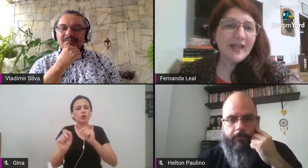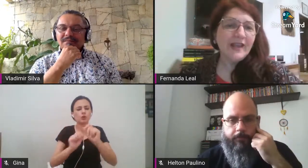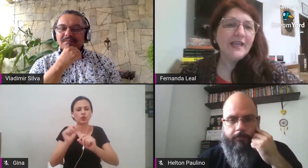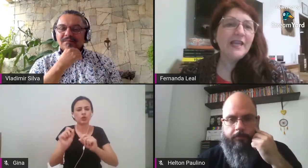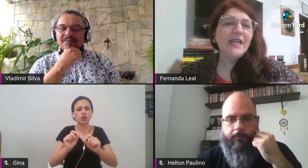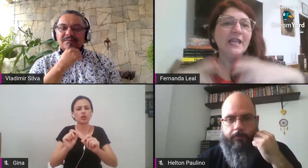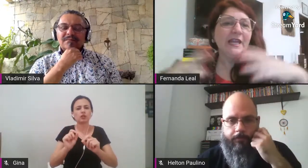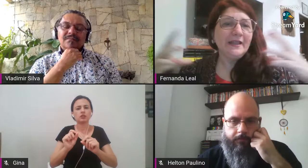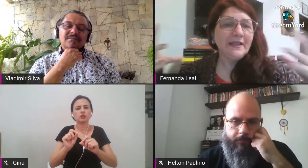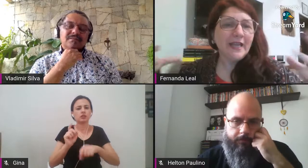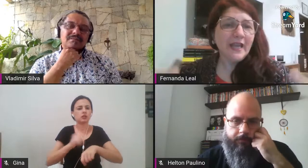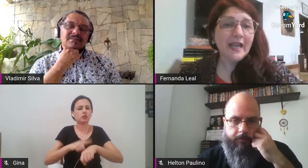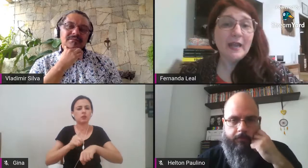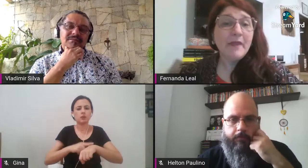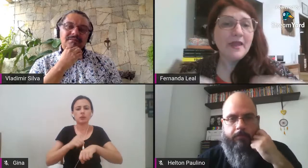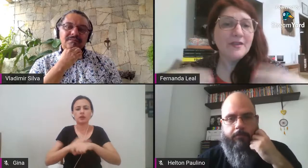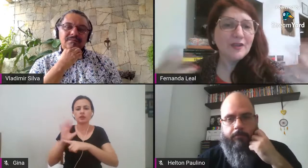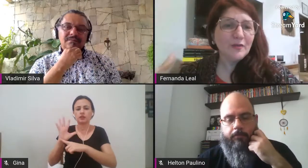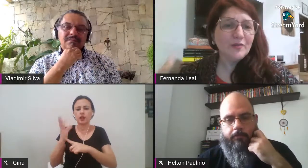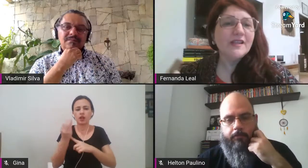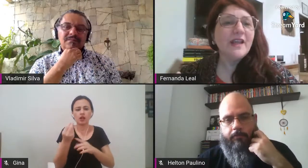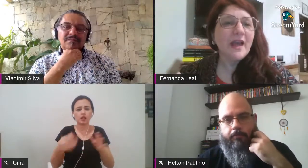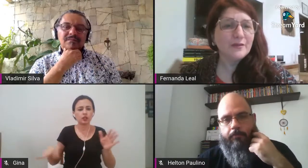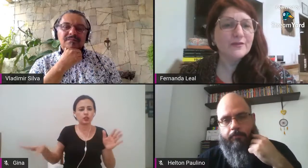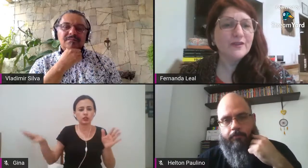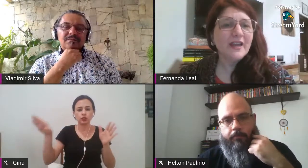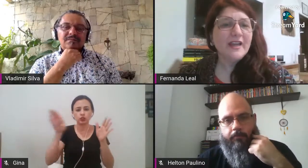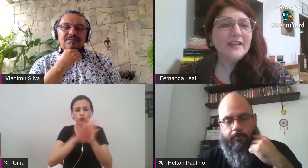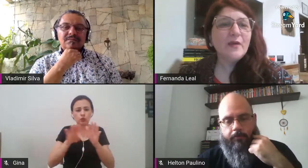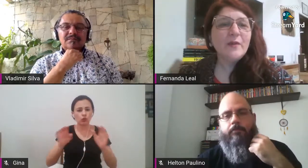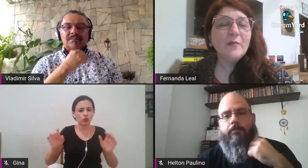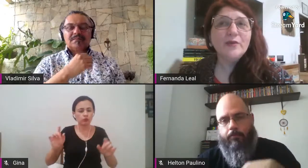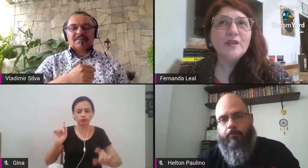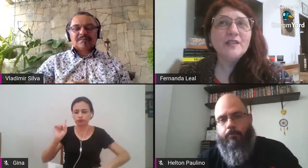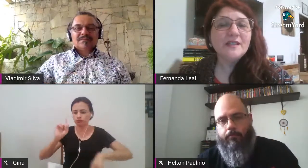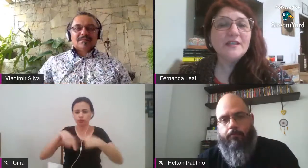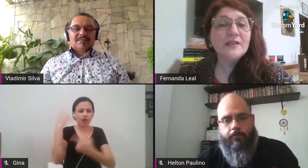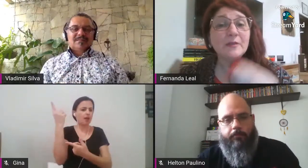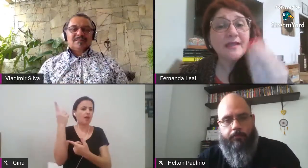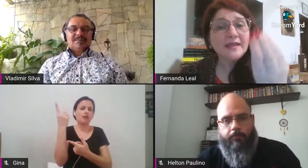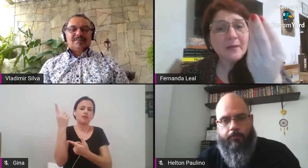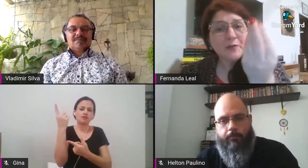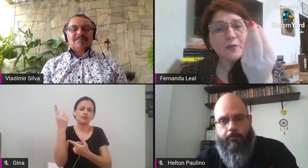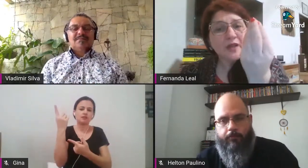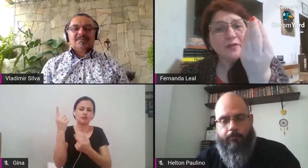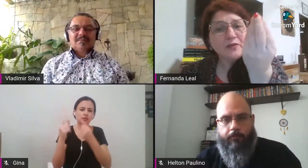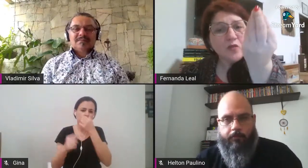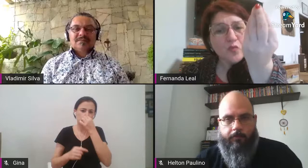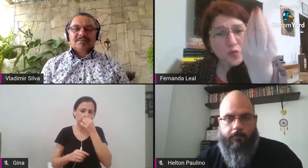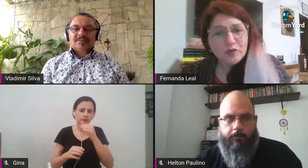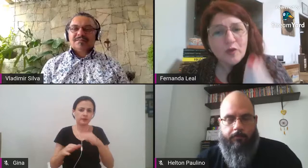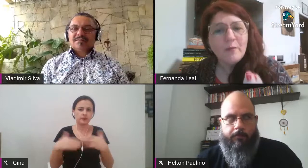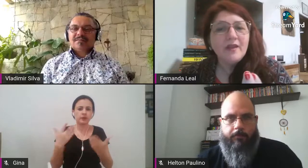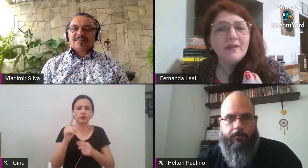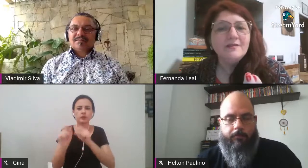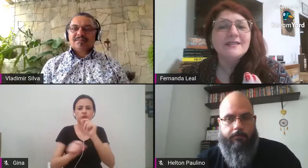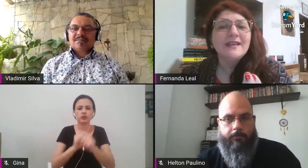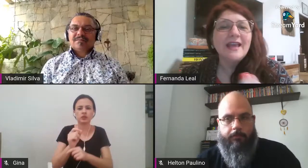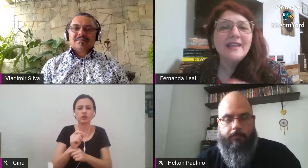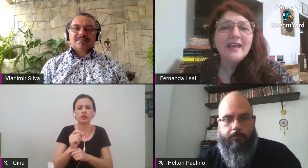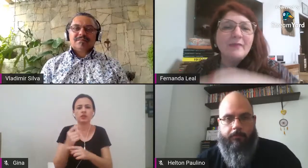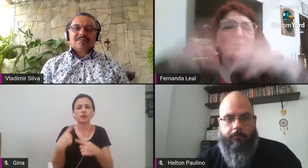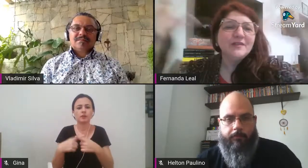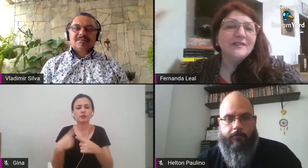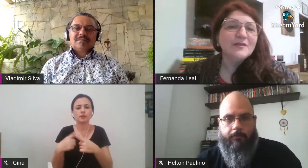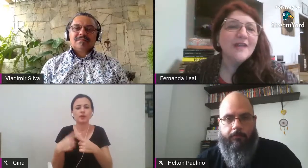ela produz, ela cria, né? Ela mexe com os cenários. Então, é muito nesse sentido. É exatamente por ela não ter um uso